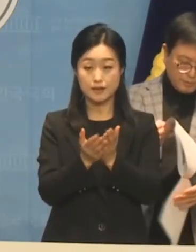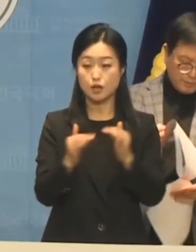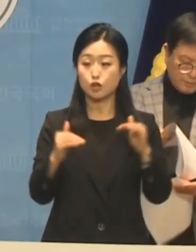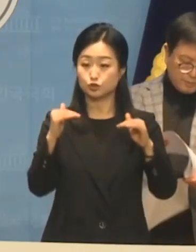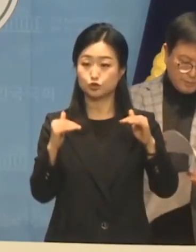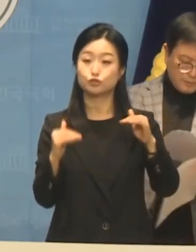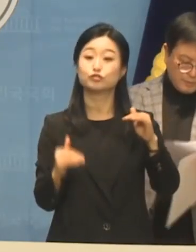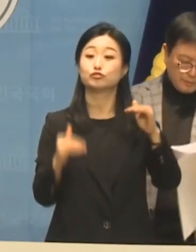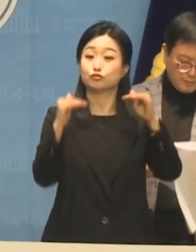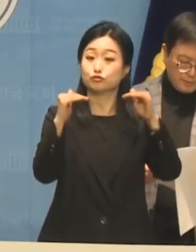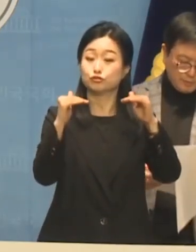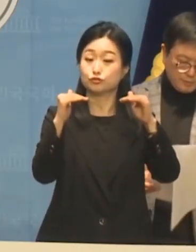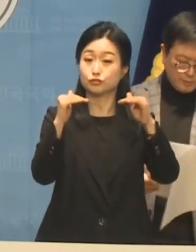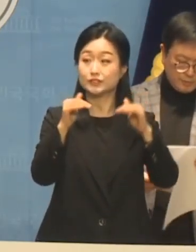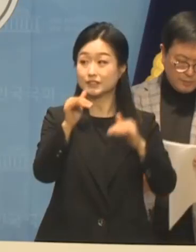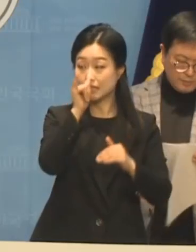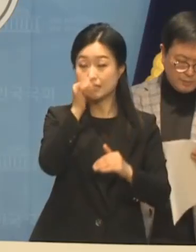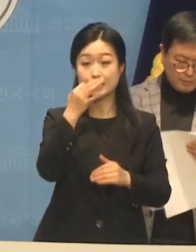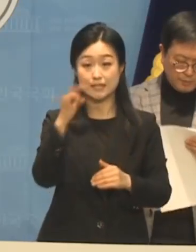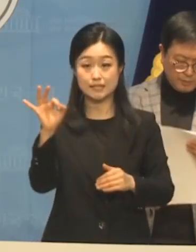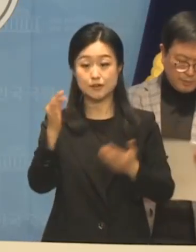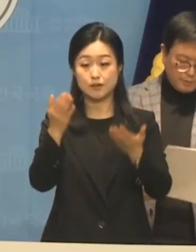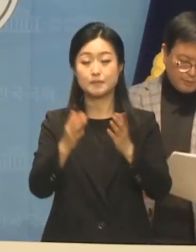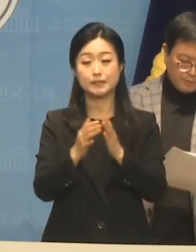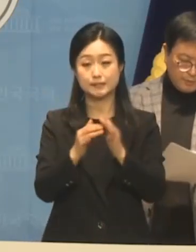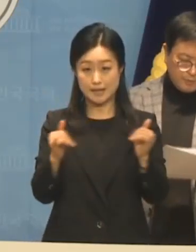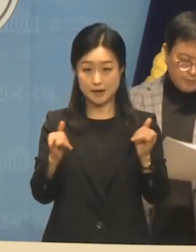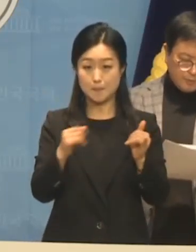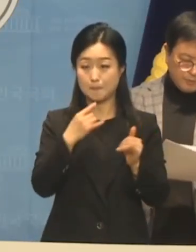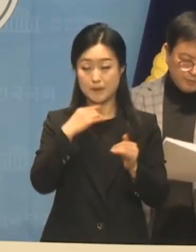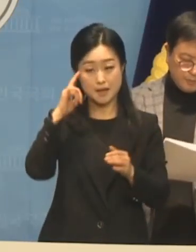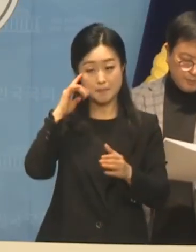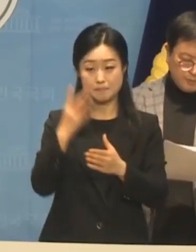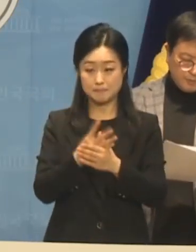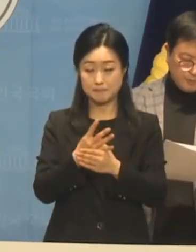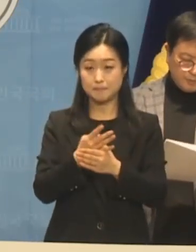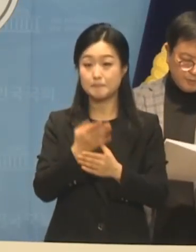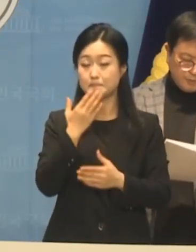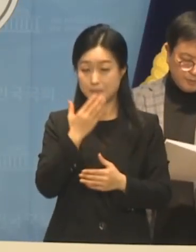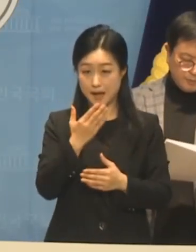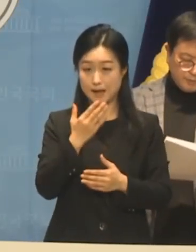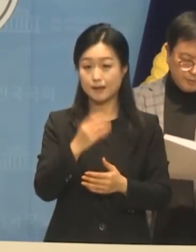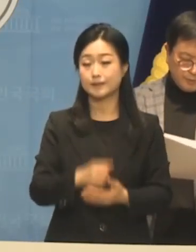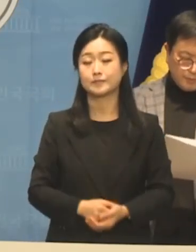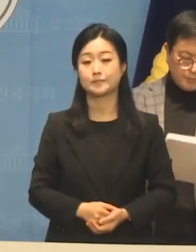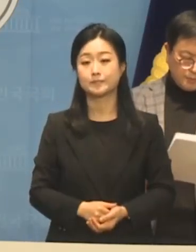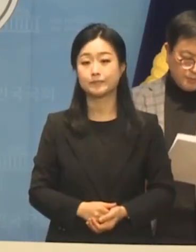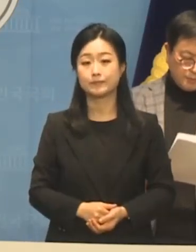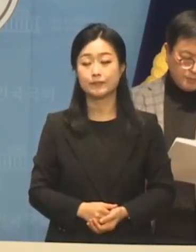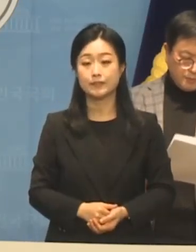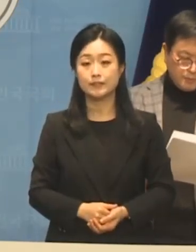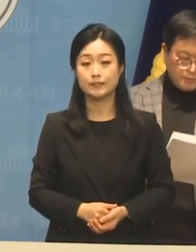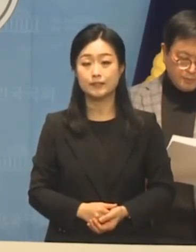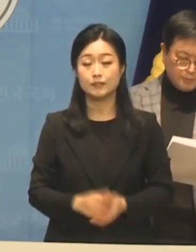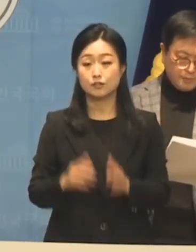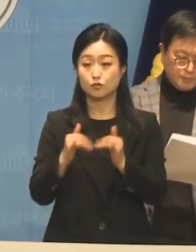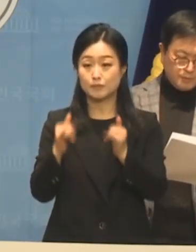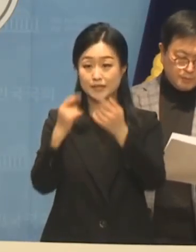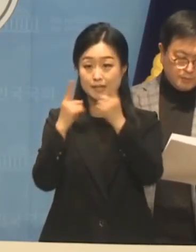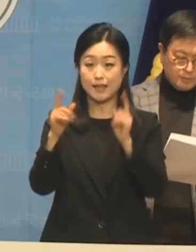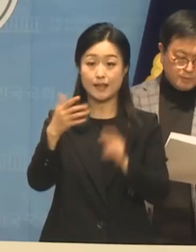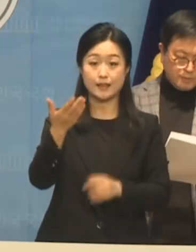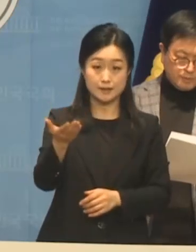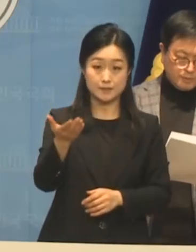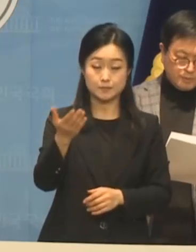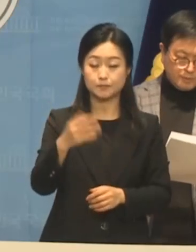수준 이상의 학력이 있다고 인정되는 사람으로 한다로 명시되어 있습니다. 국민대는